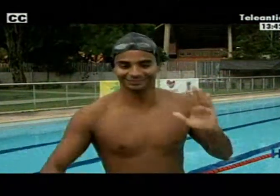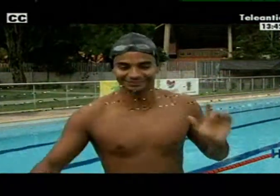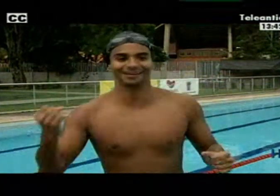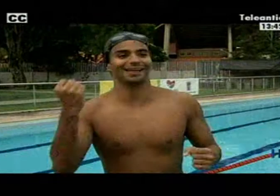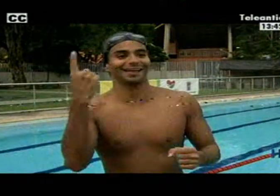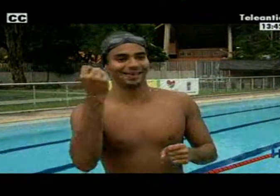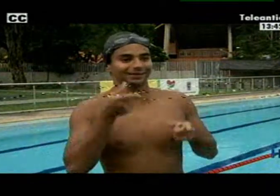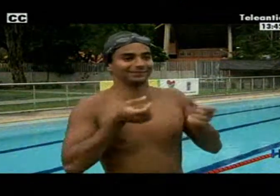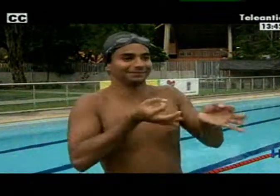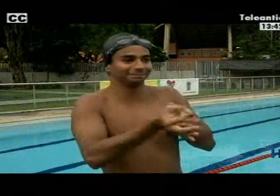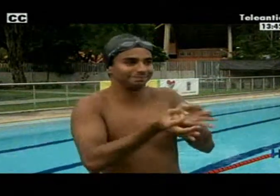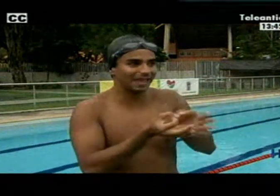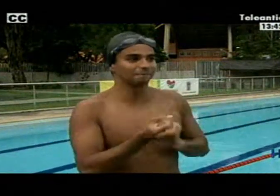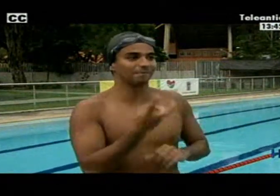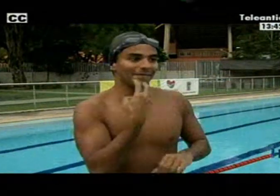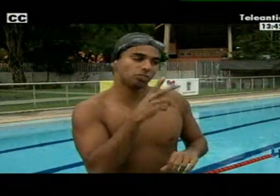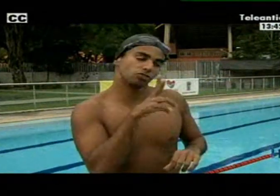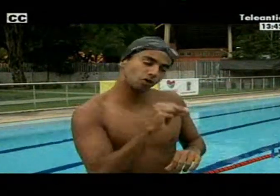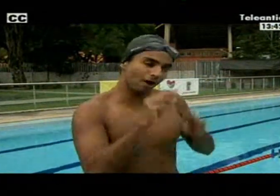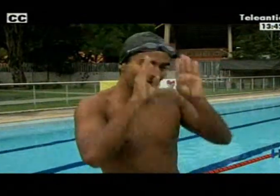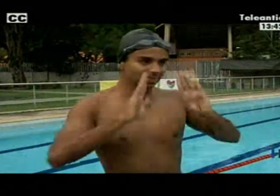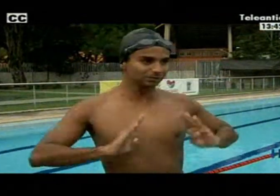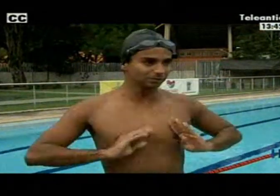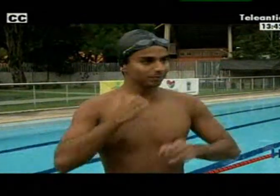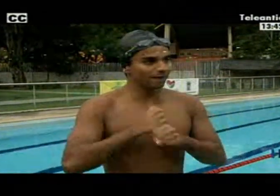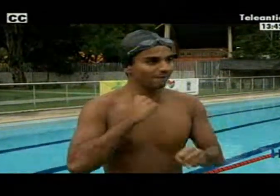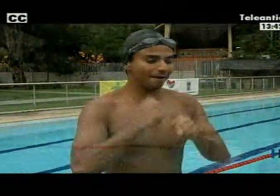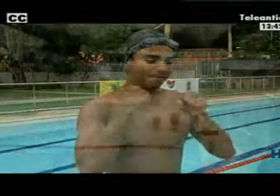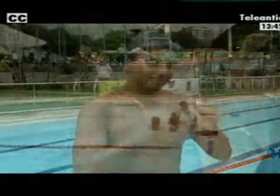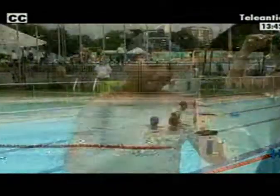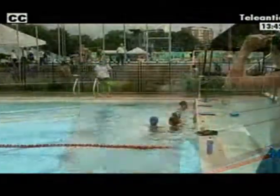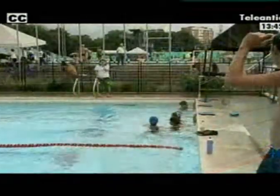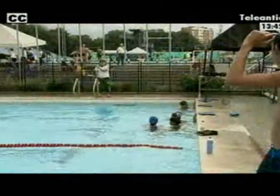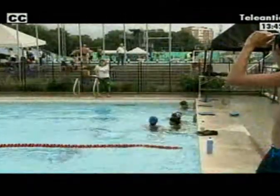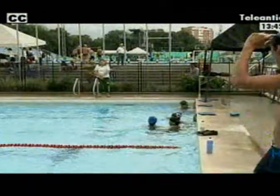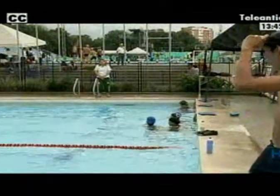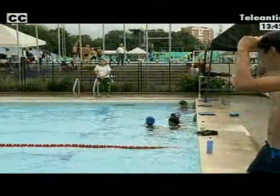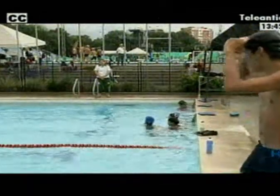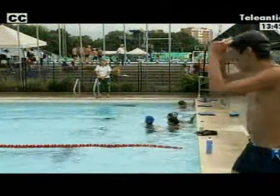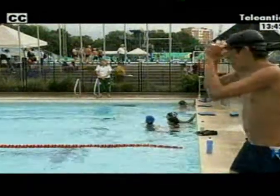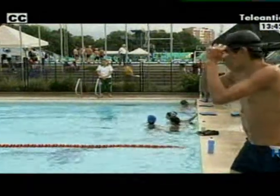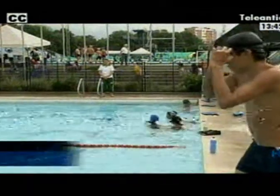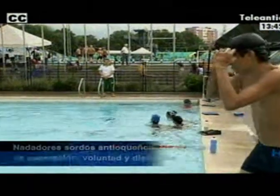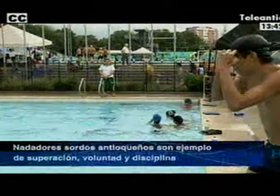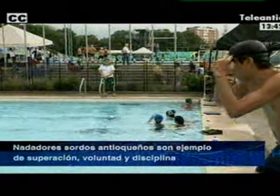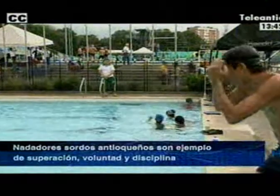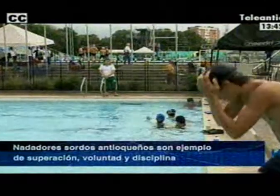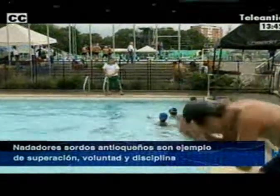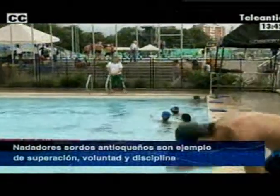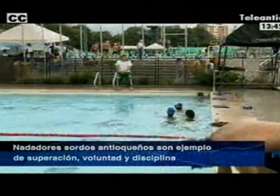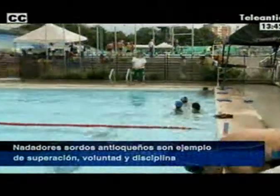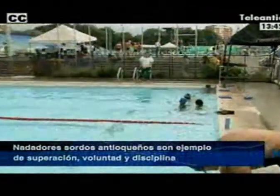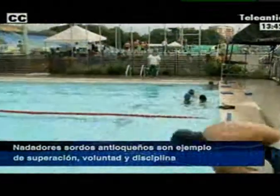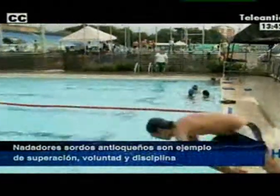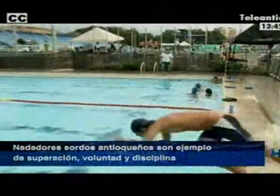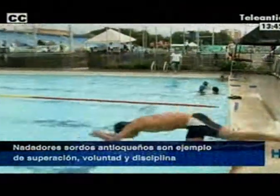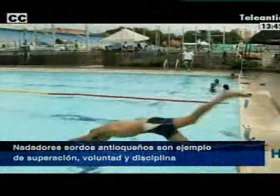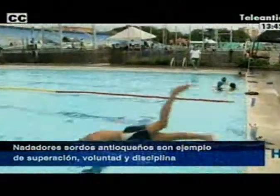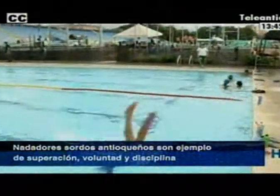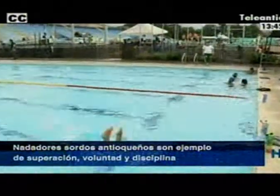pendientes pues como más concentrados que nos expliquen. Estos atletas que aunque no oyen, sí tienen bien claras sus metas y